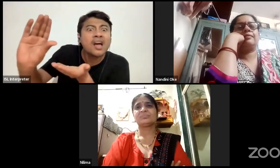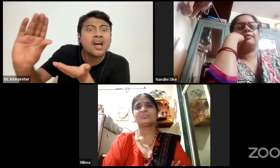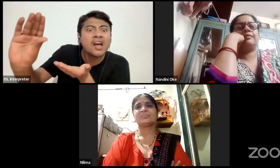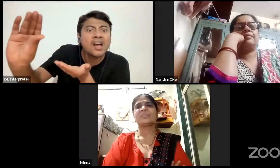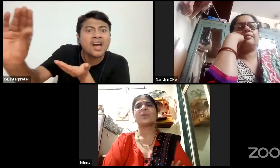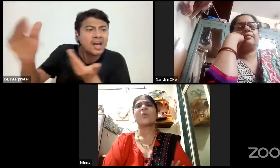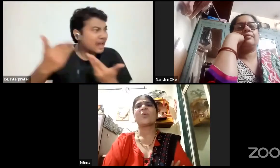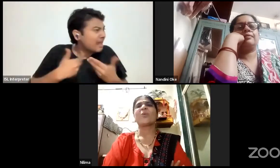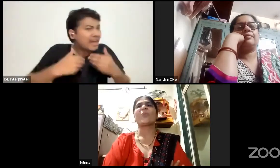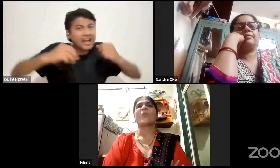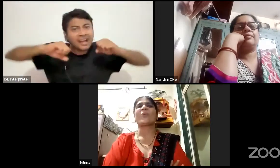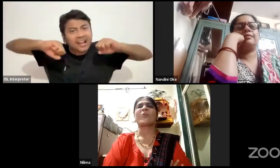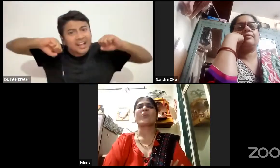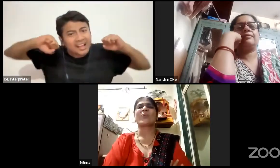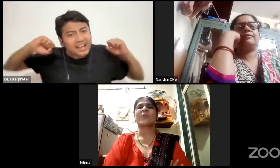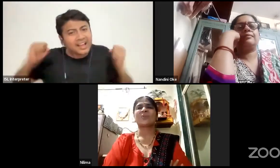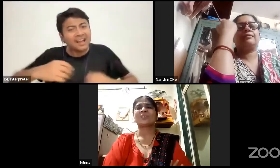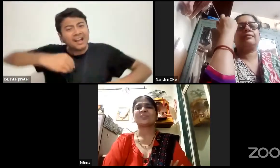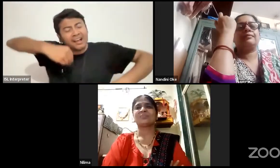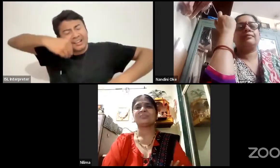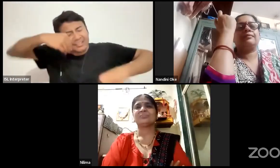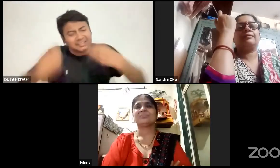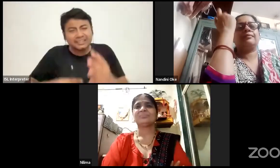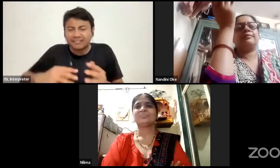और जिस दिन टाइटैनिक डूब गया,